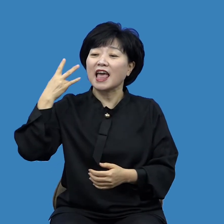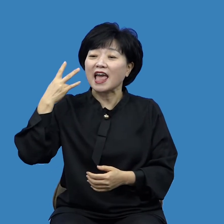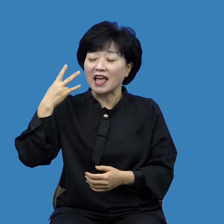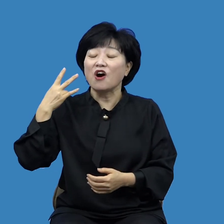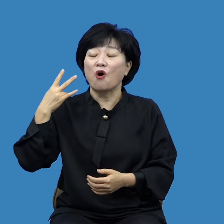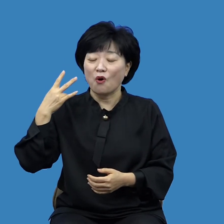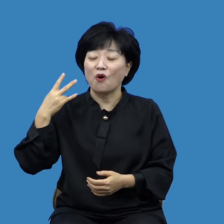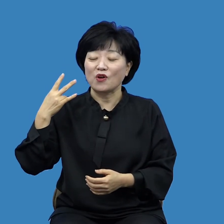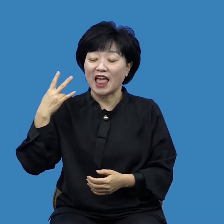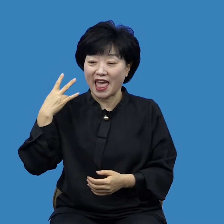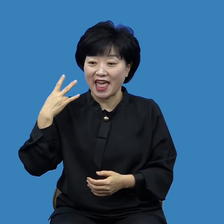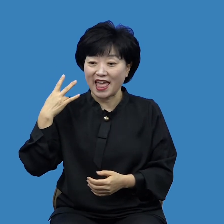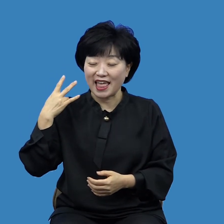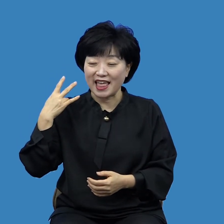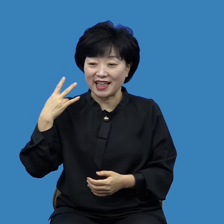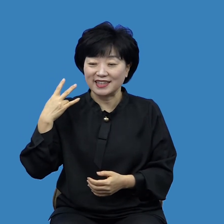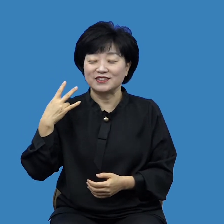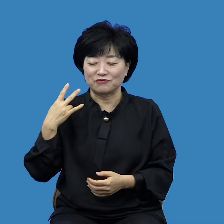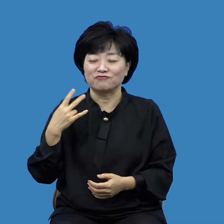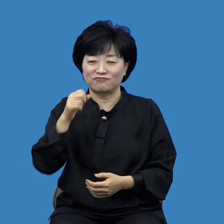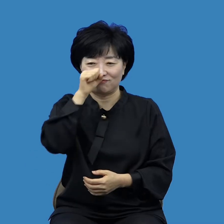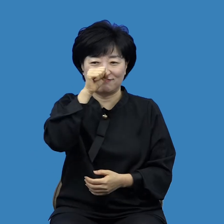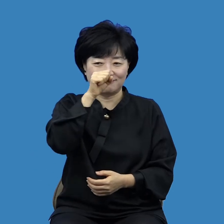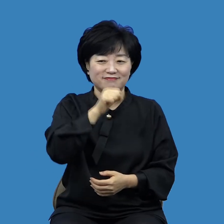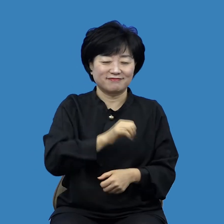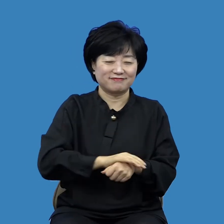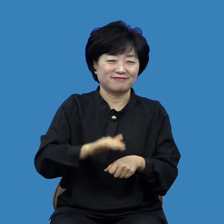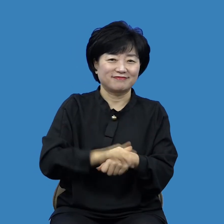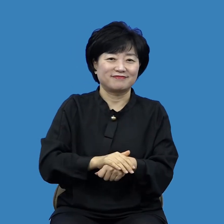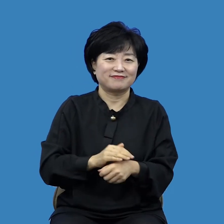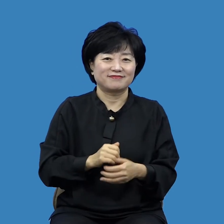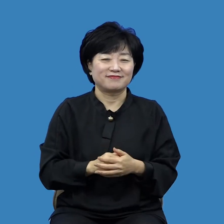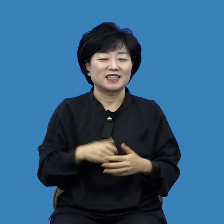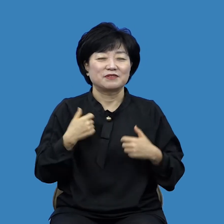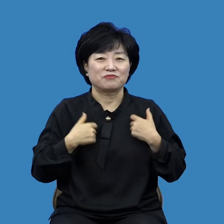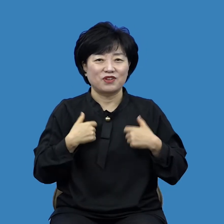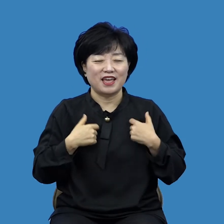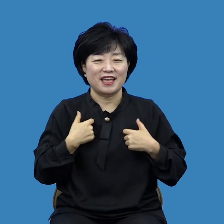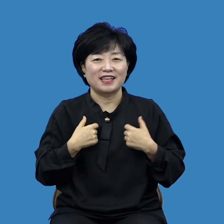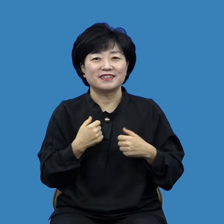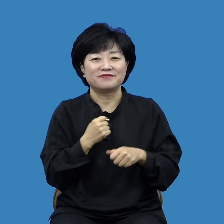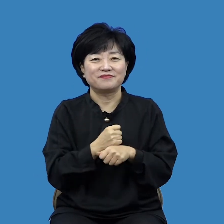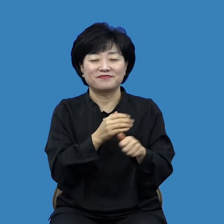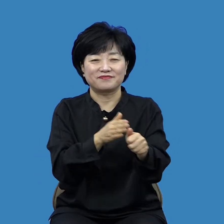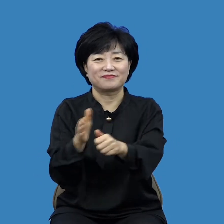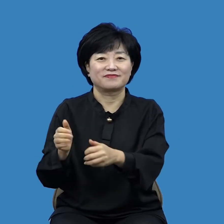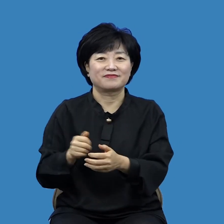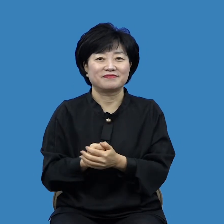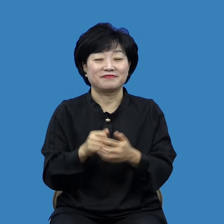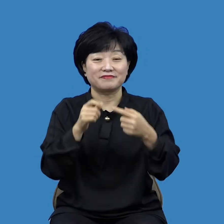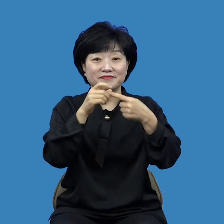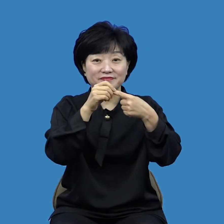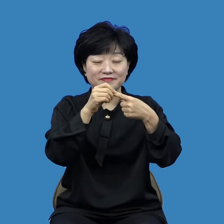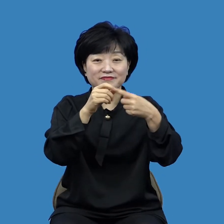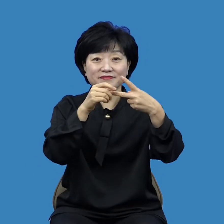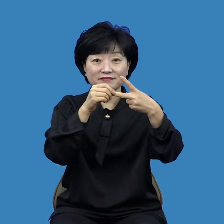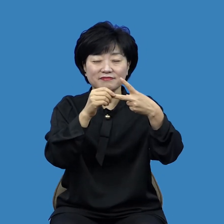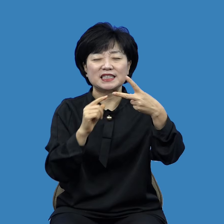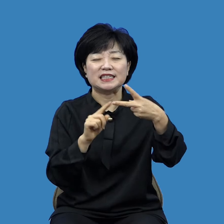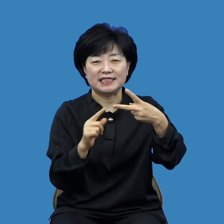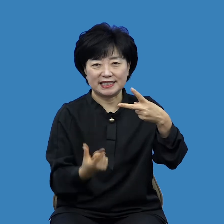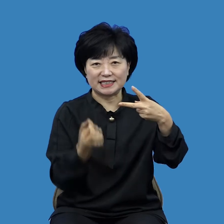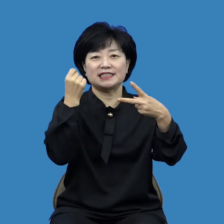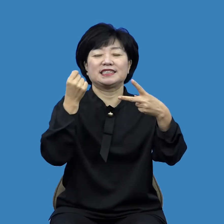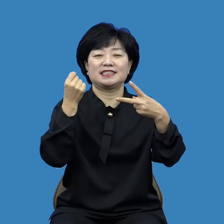있다. 네만 하면 되겠다. 네. 그렇지 그렇게 하는 거예요. 기쁘게 하는 거야. 자, 둘째, 순종을 어떻게 해야 돼요? 즉시 해야